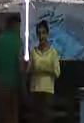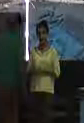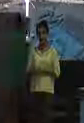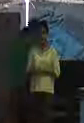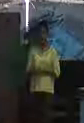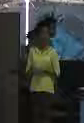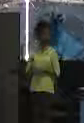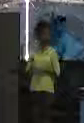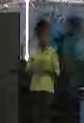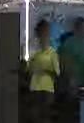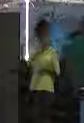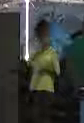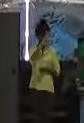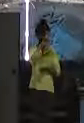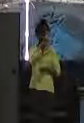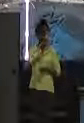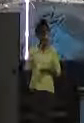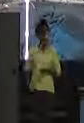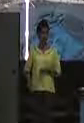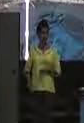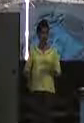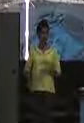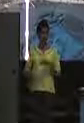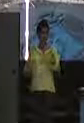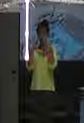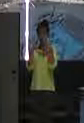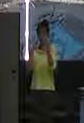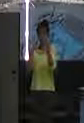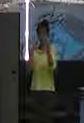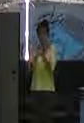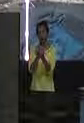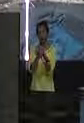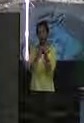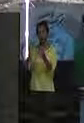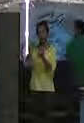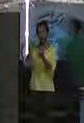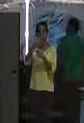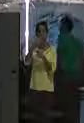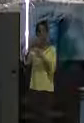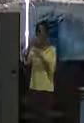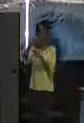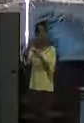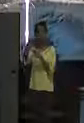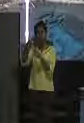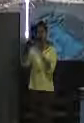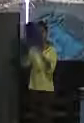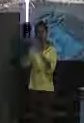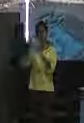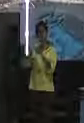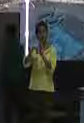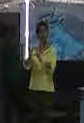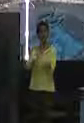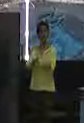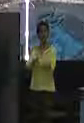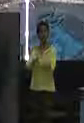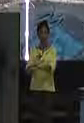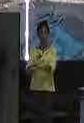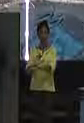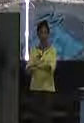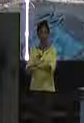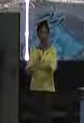Senhor presidente, em atenção ao ofício 149, referente à conclusão da rede de esgoto da localidade